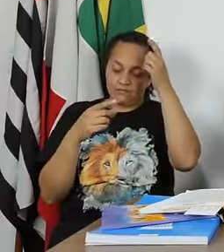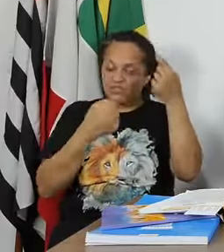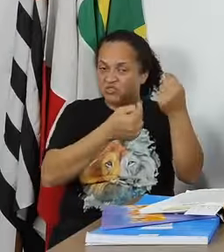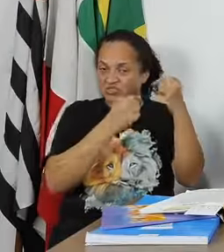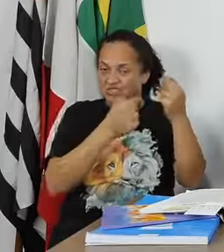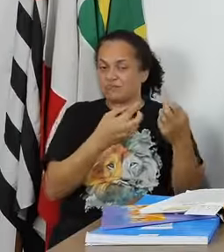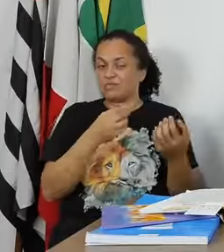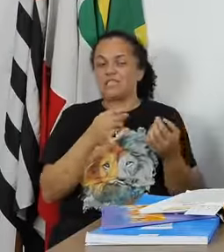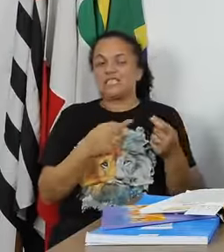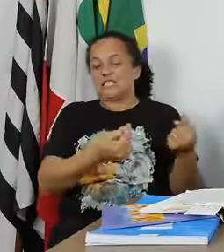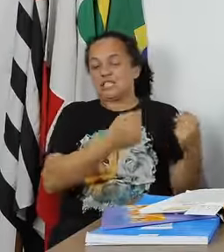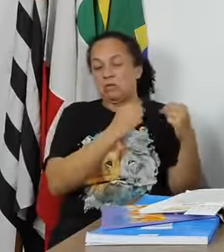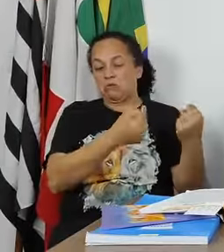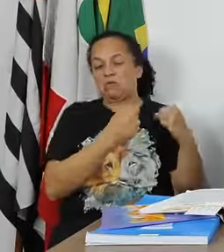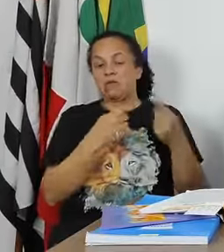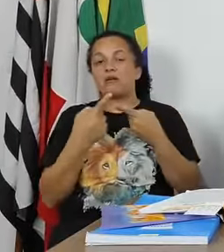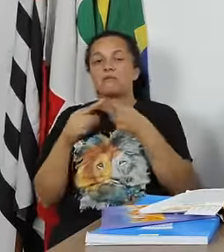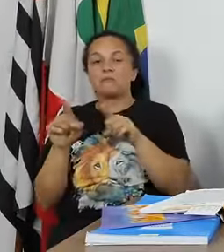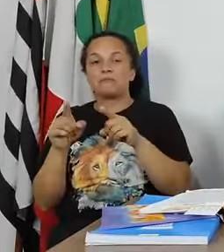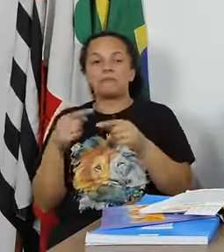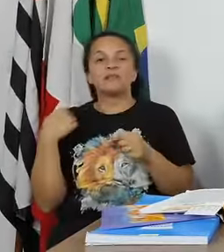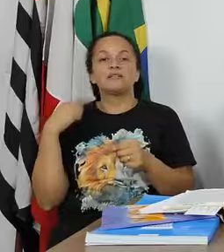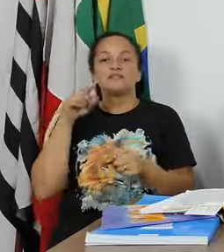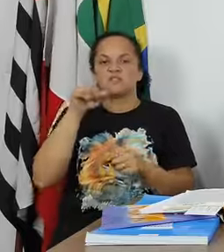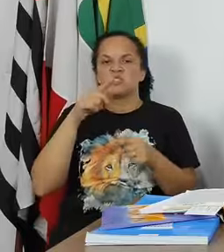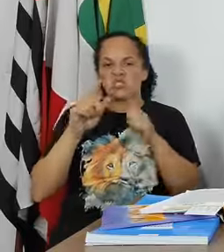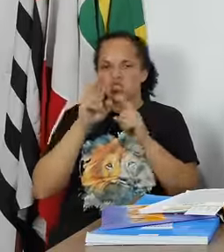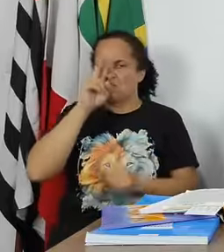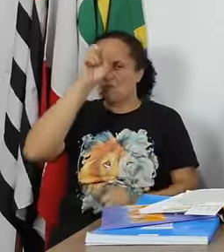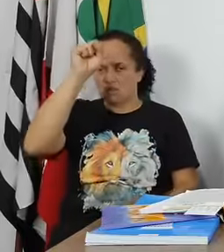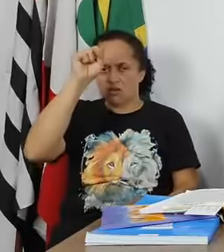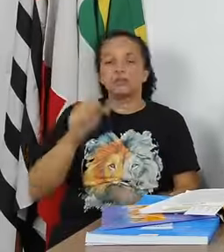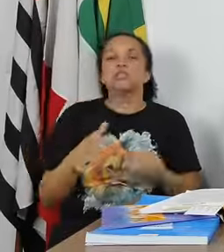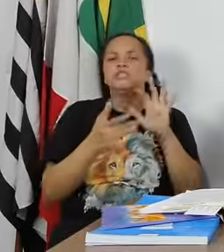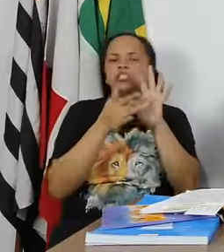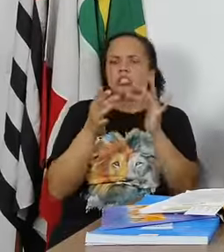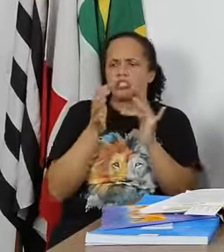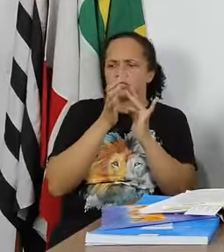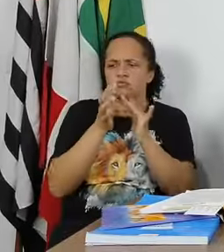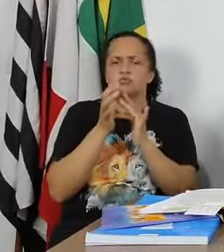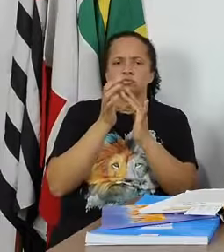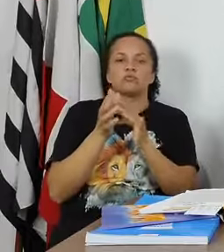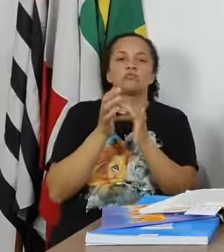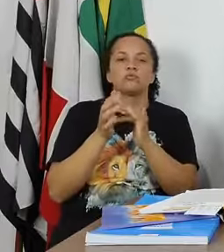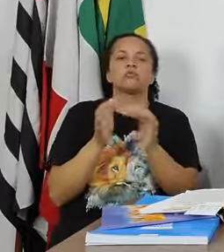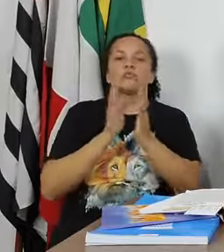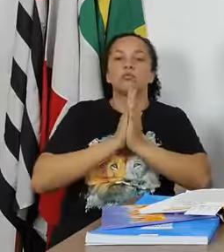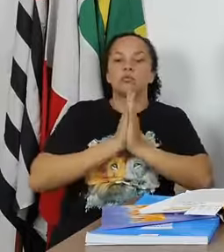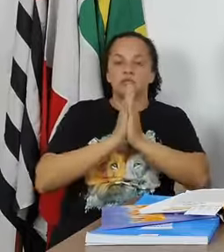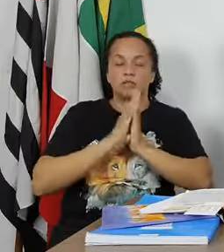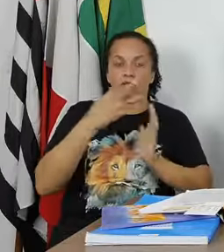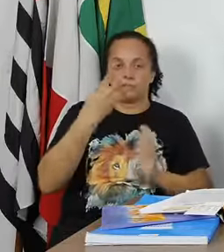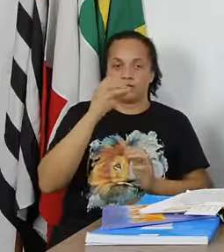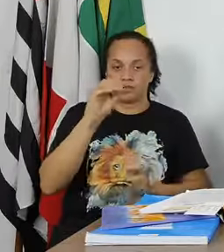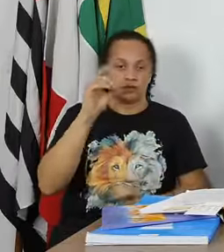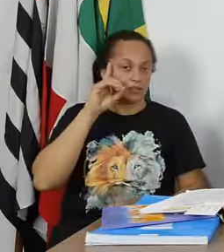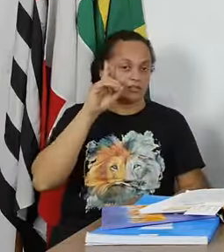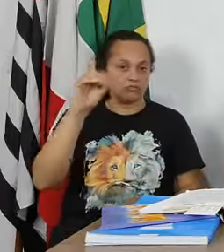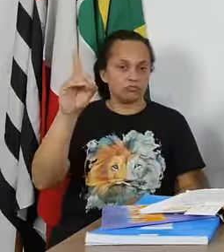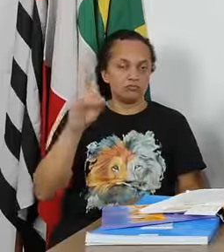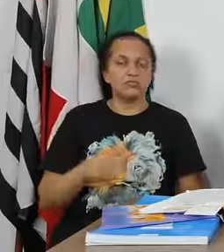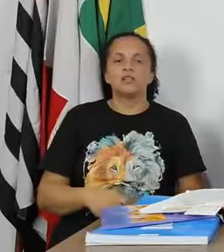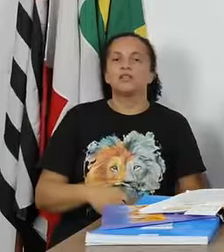ele foi tormentar Jesus há 40 dias e 40 dias no deserto. Ele vinha com a sugestão, o Senhor vinha com a palavra.